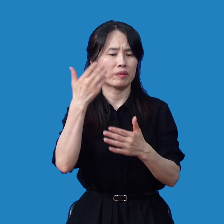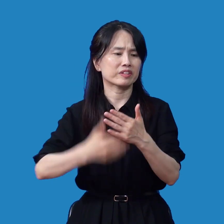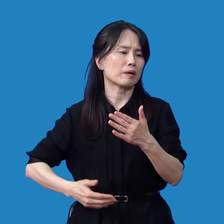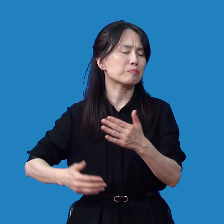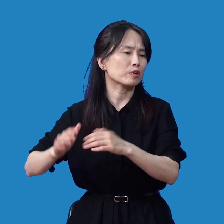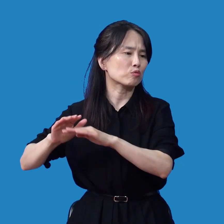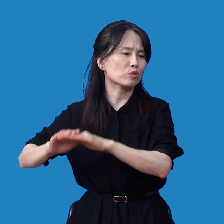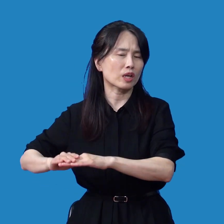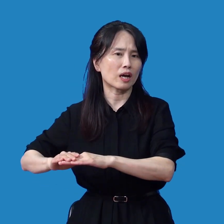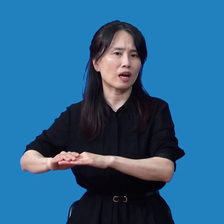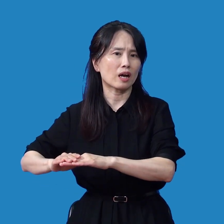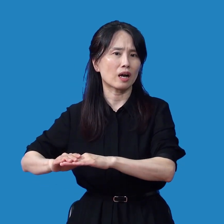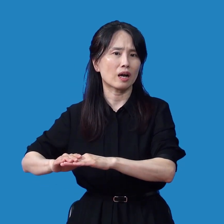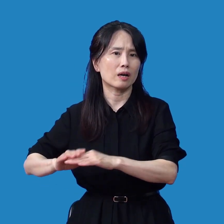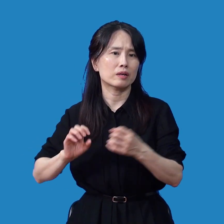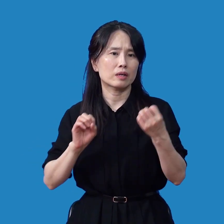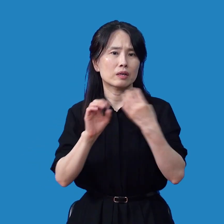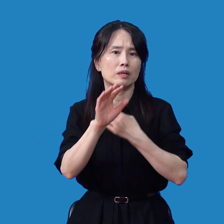남겨두었다 하셨으니,